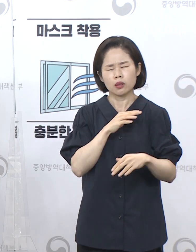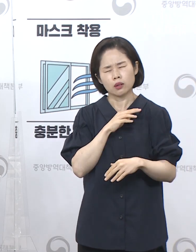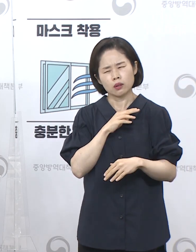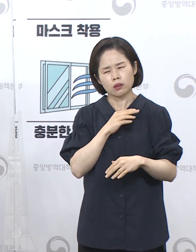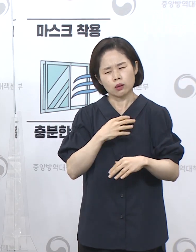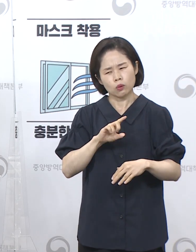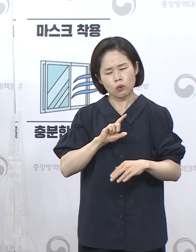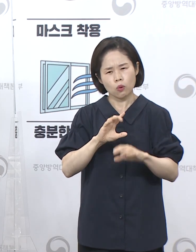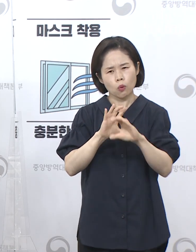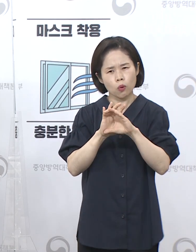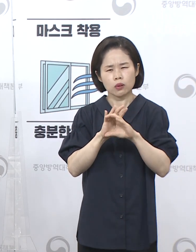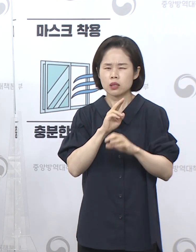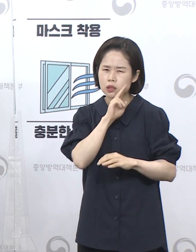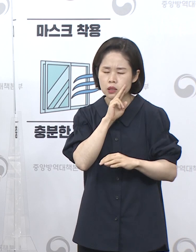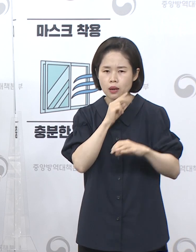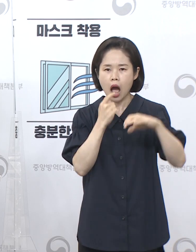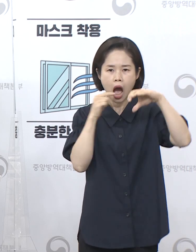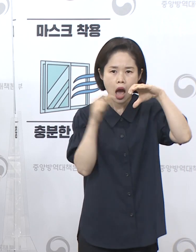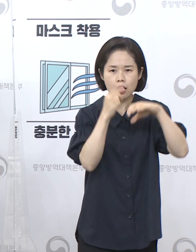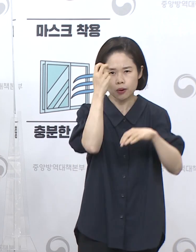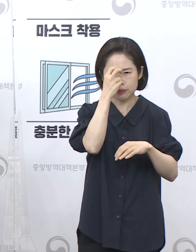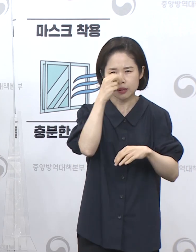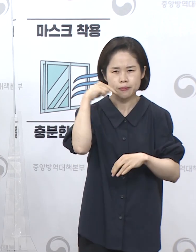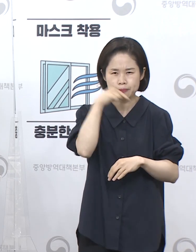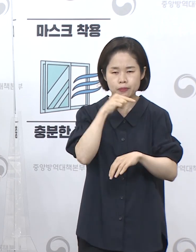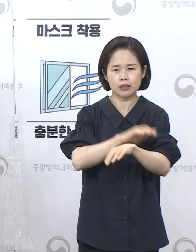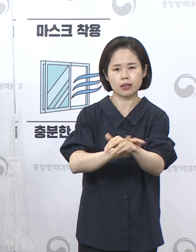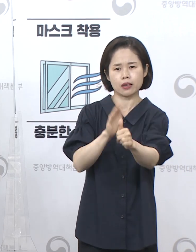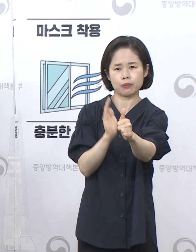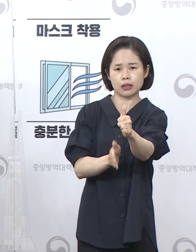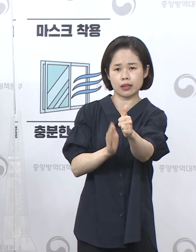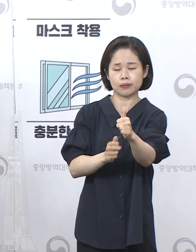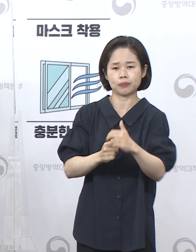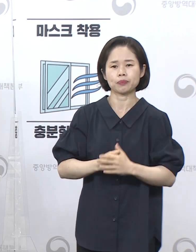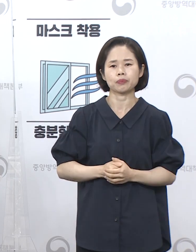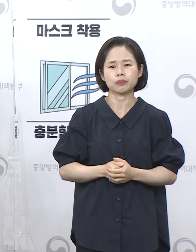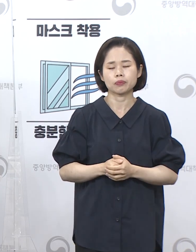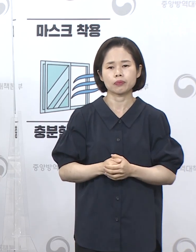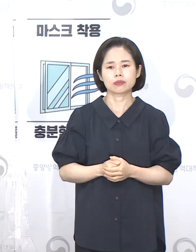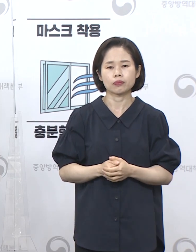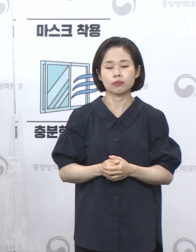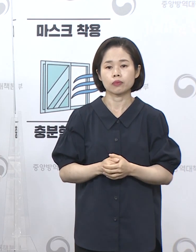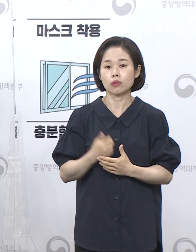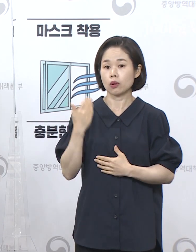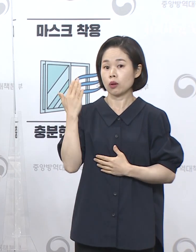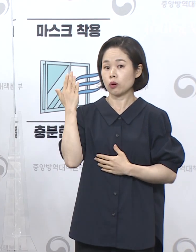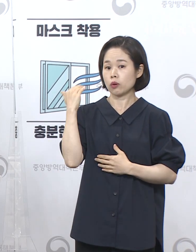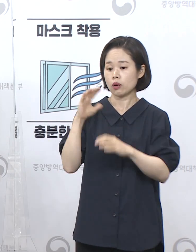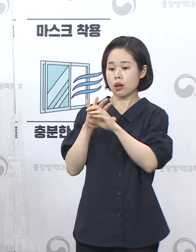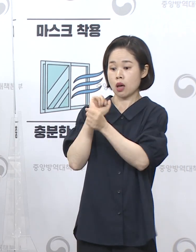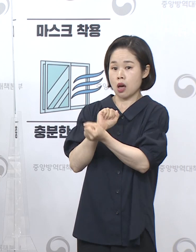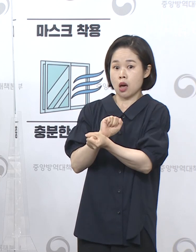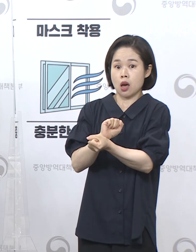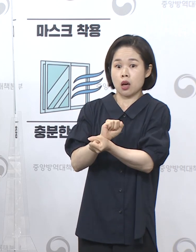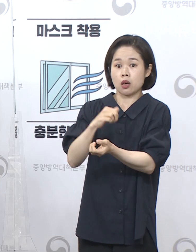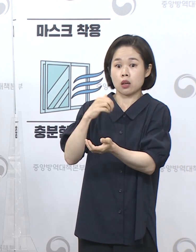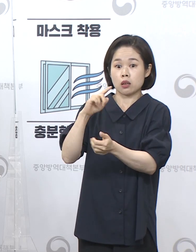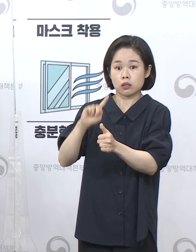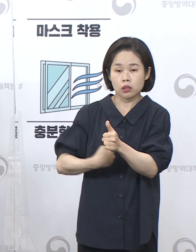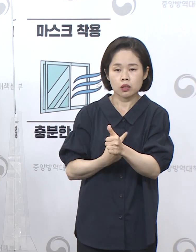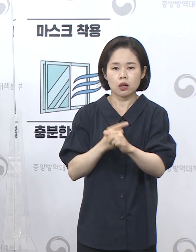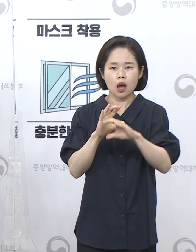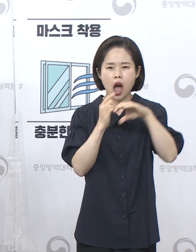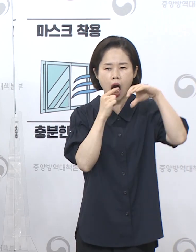선제검사를 받아주실 것을 다시 한번 당부를 드립니다. 최근 확산세로 검사량이 증가한